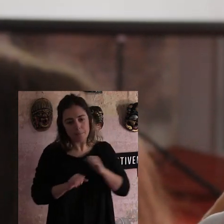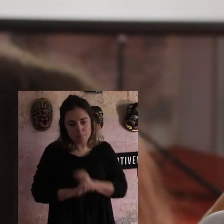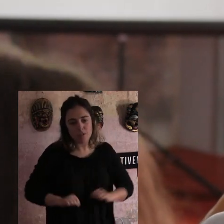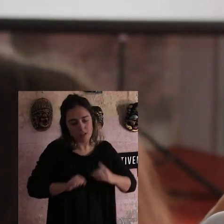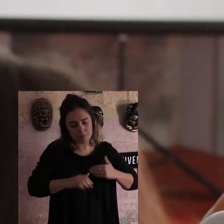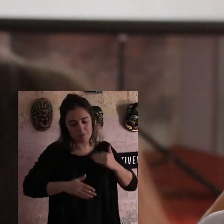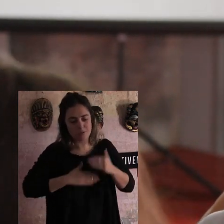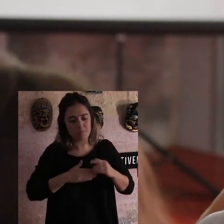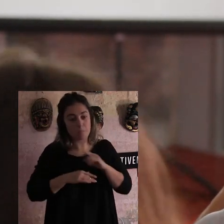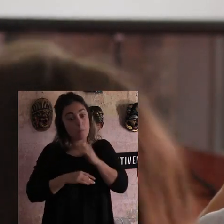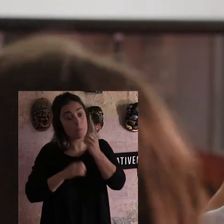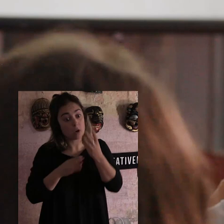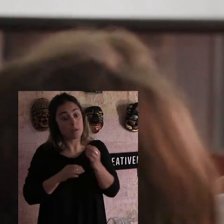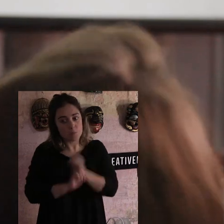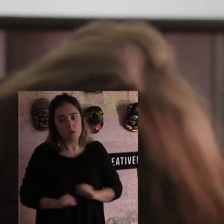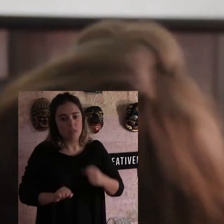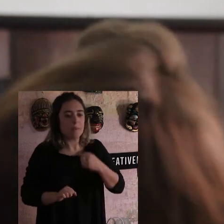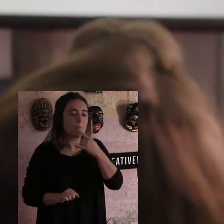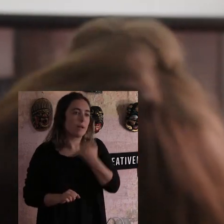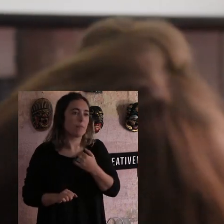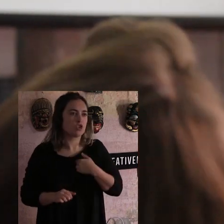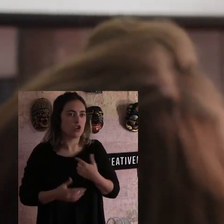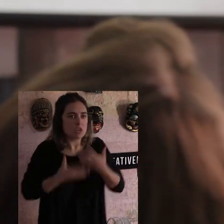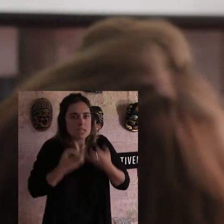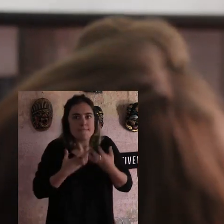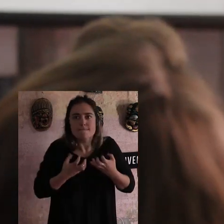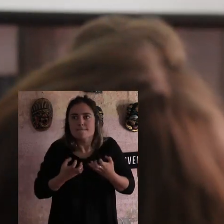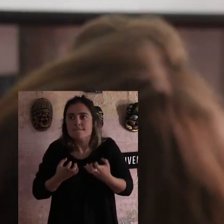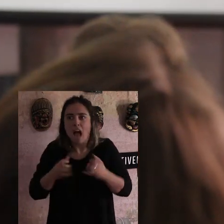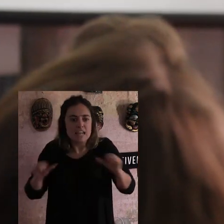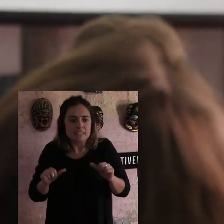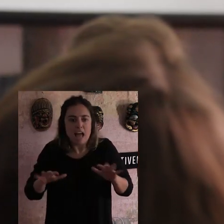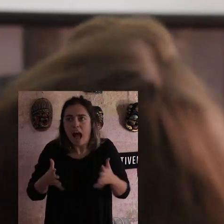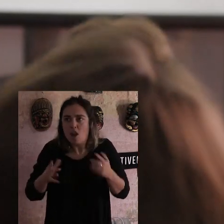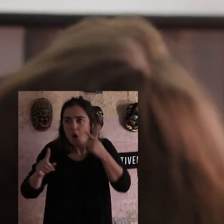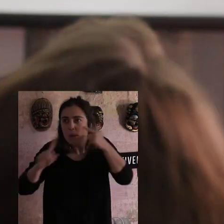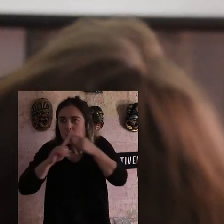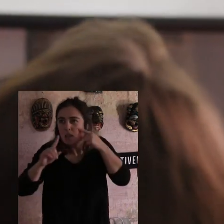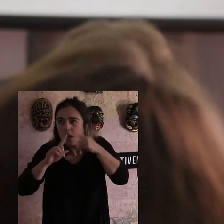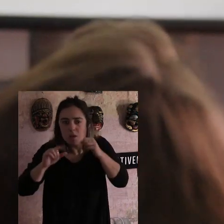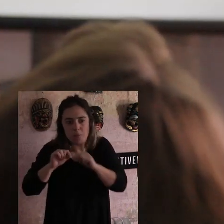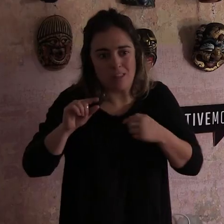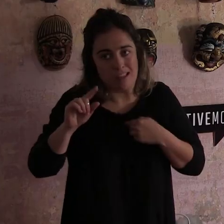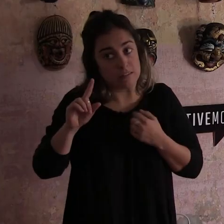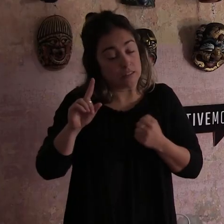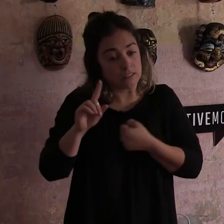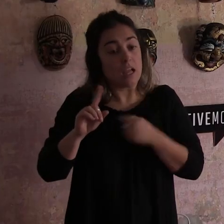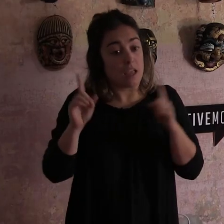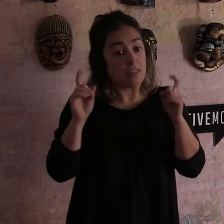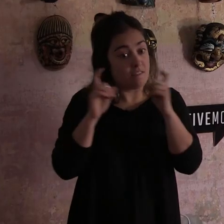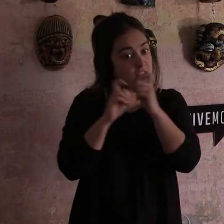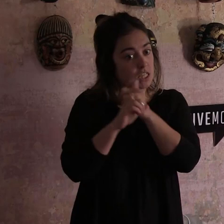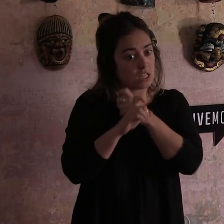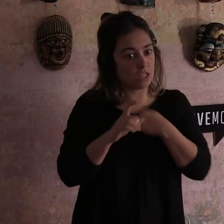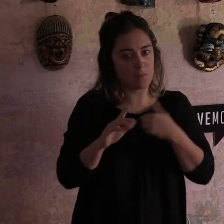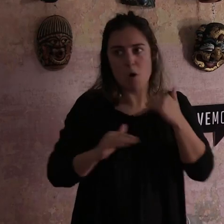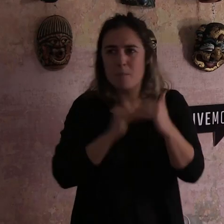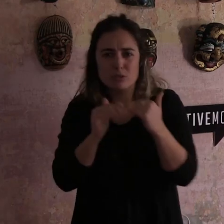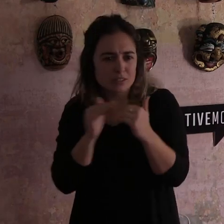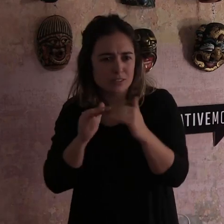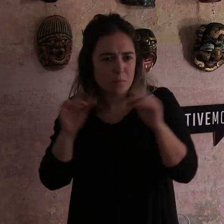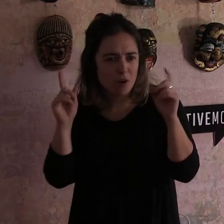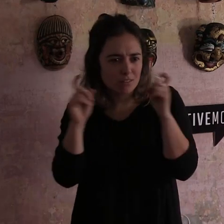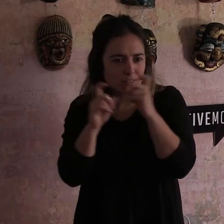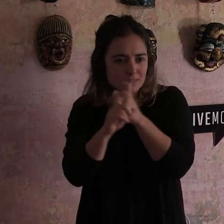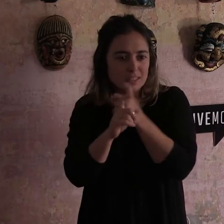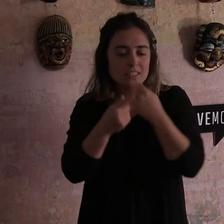puede comer, si no la llevas bien, ese objetivo que tenés. El más pegue. ¿Qué? Que te pegue, algo